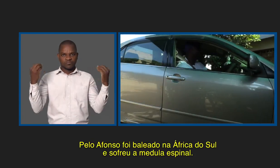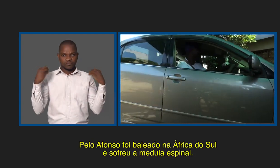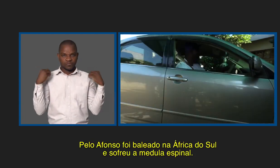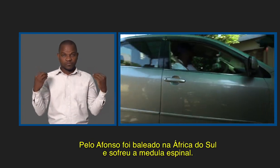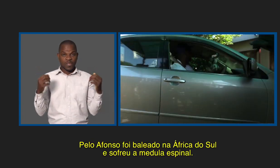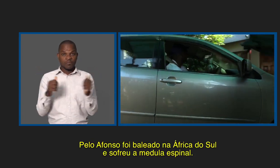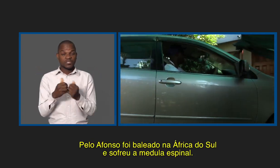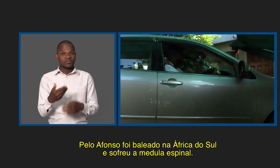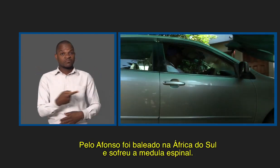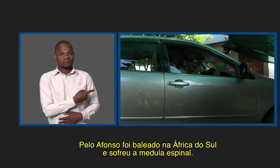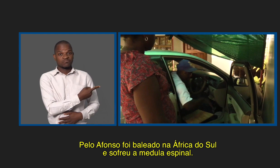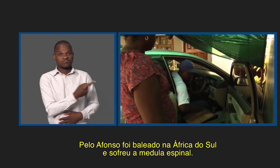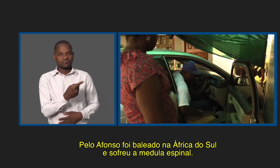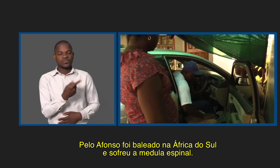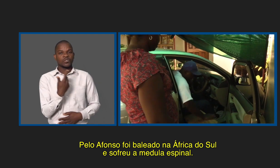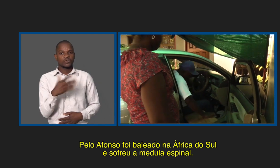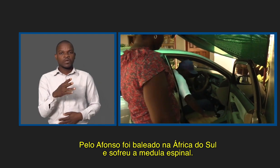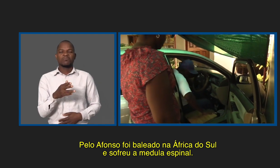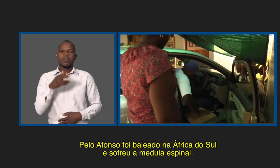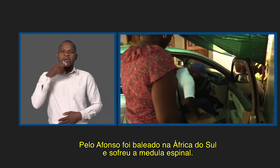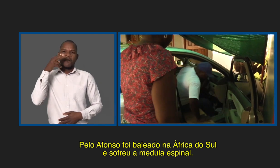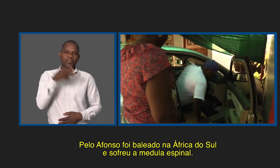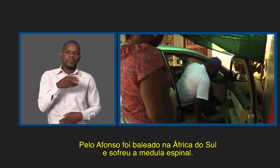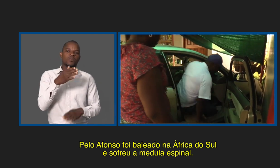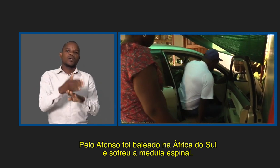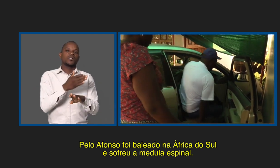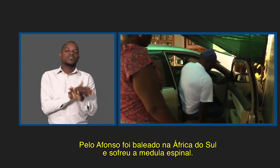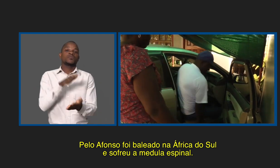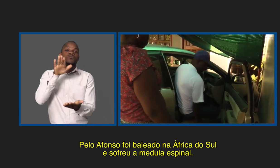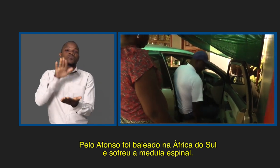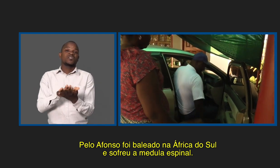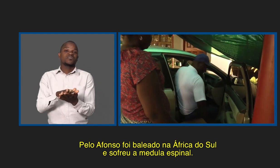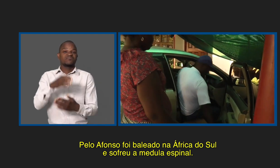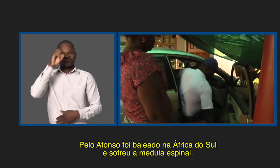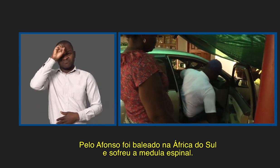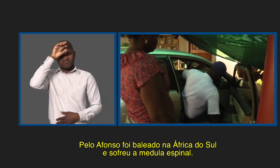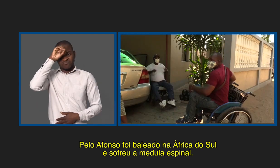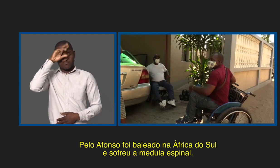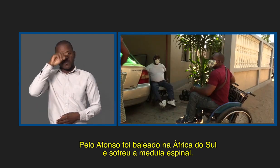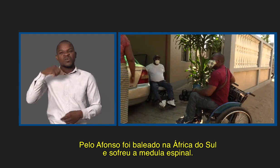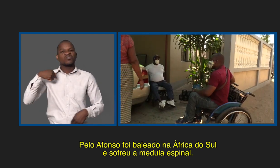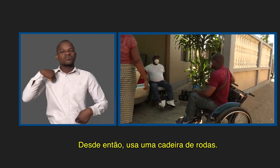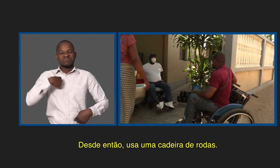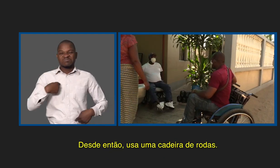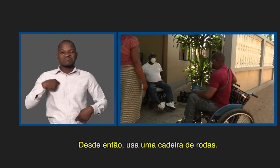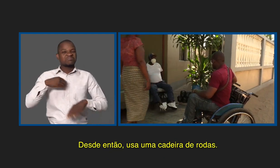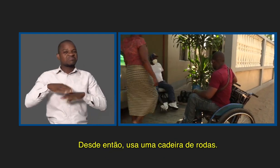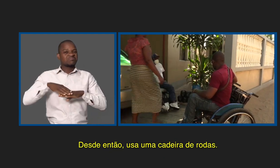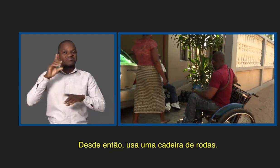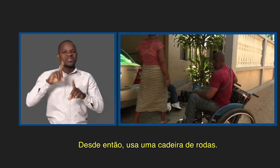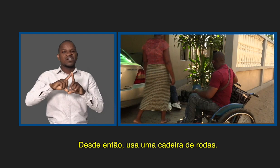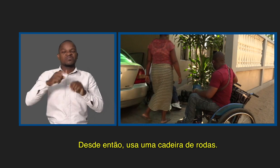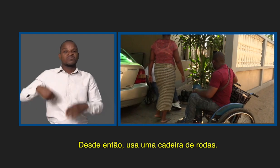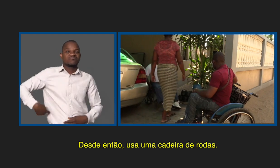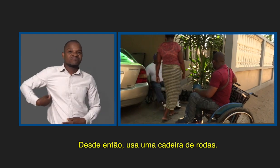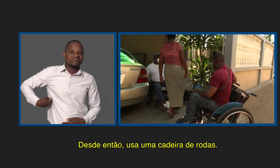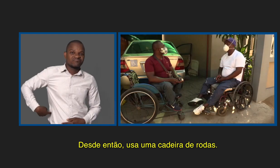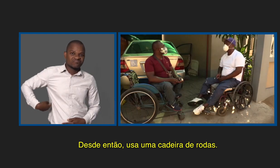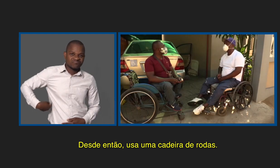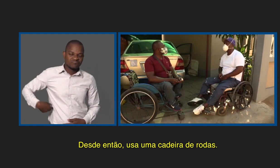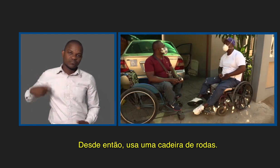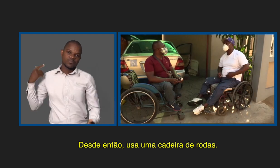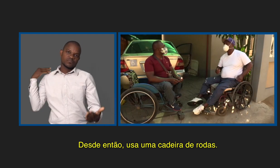Nego Afonso sofreu balhamento na África do Sul, e sofreu a medula espinal, desde então,